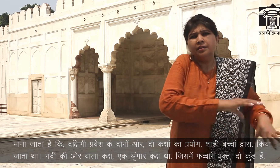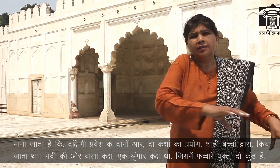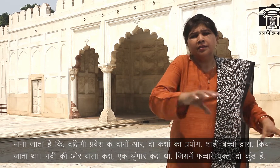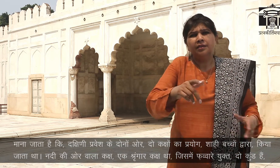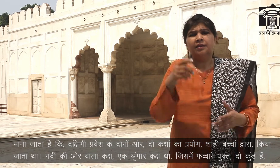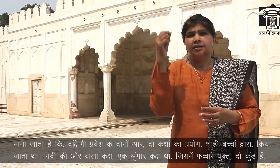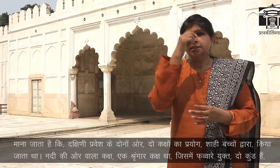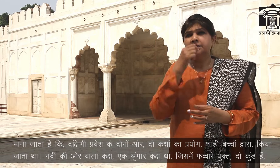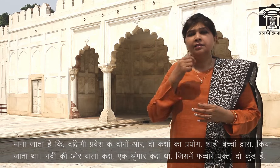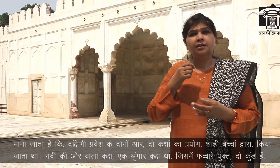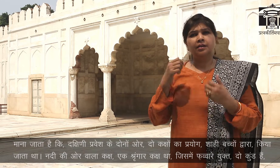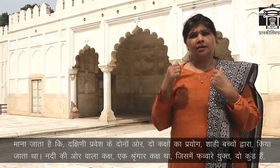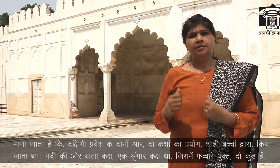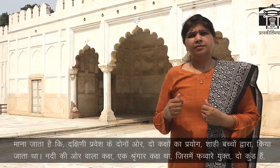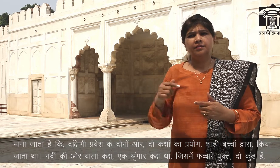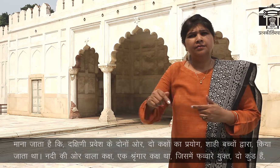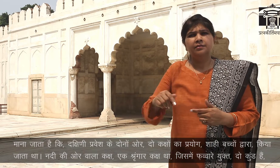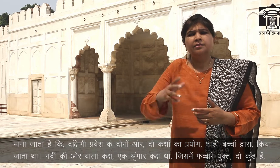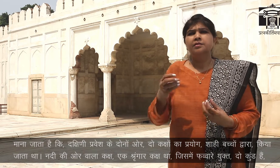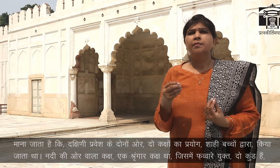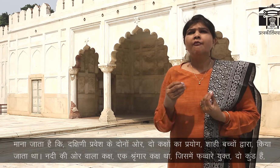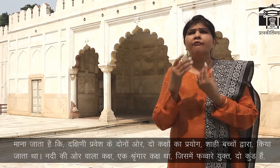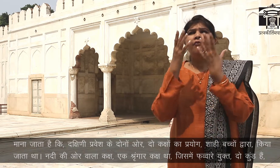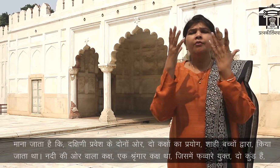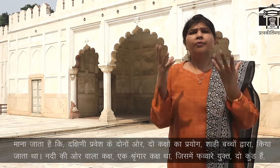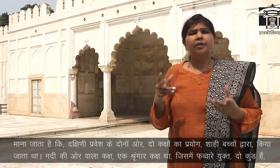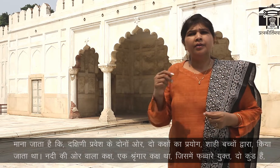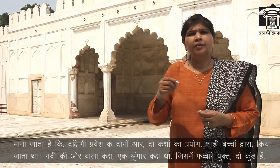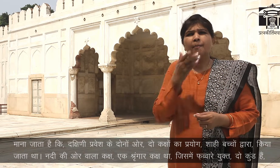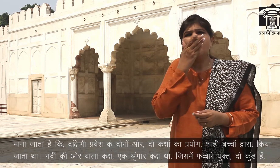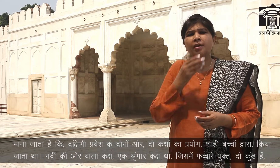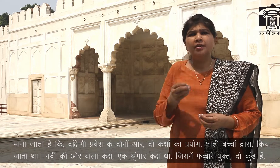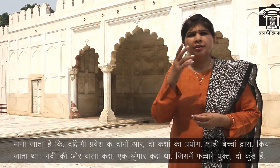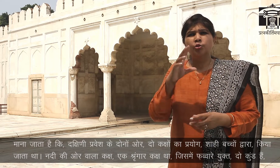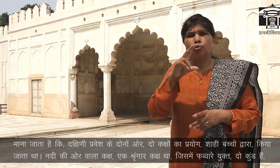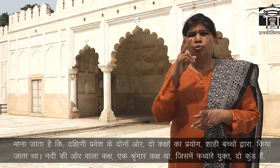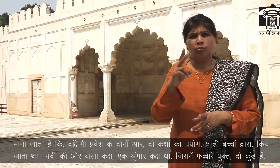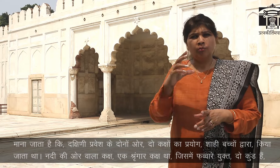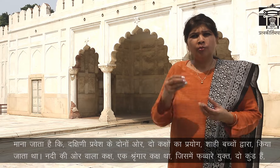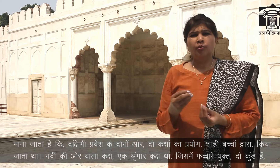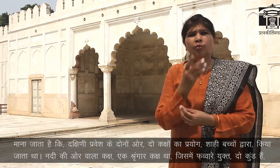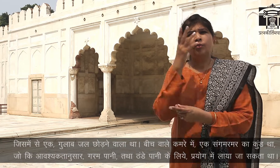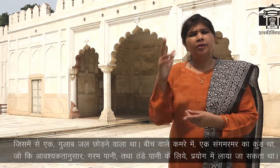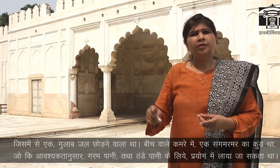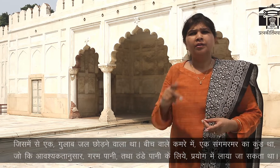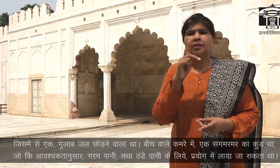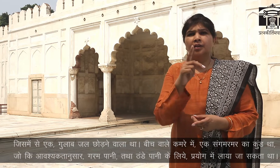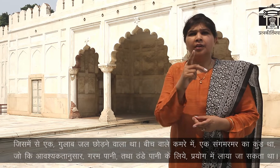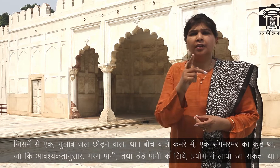था, जिसमें फव्वारा युक्त 2 कुंड हैं, जिसमें से एक गुलाब जल छोड़ने वाला था।